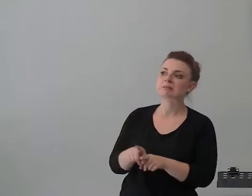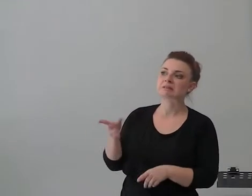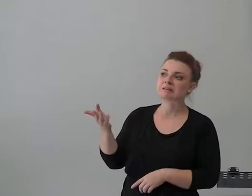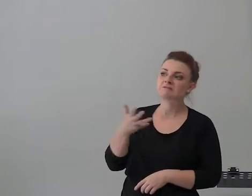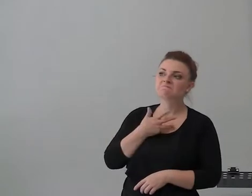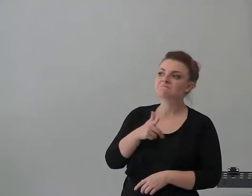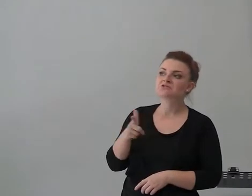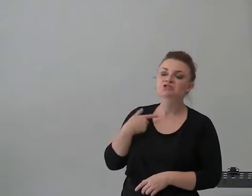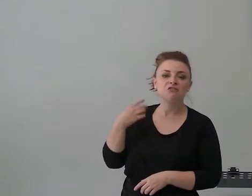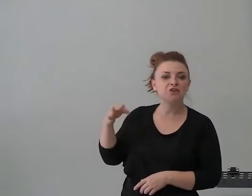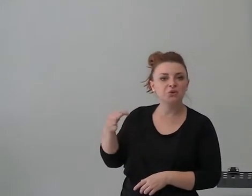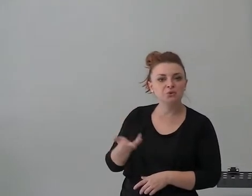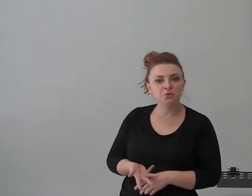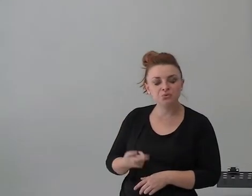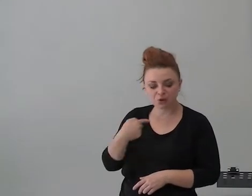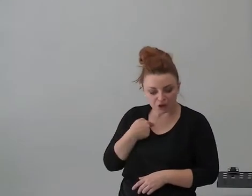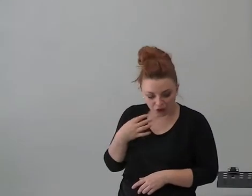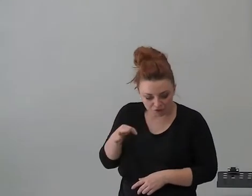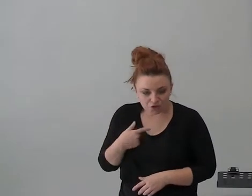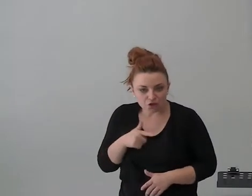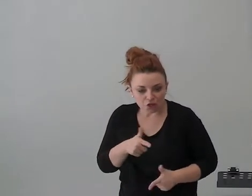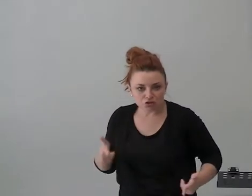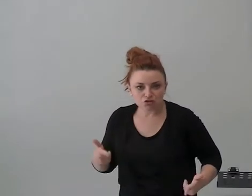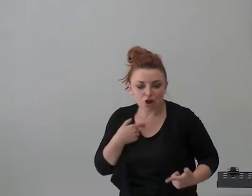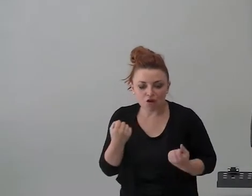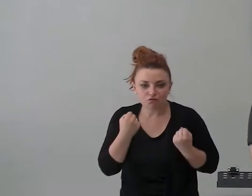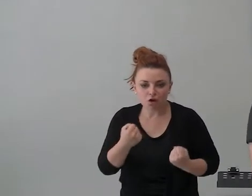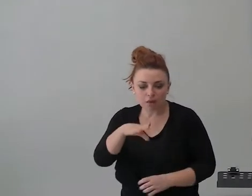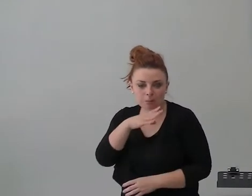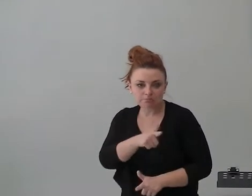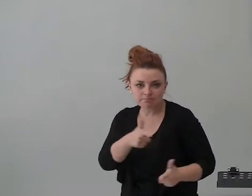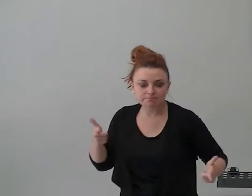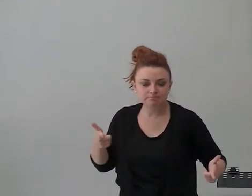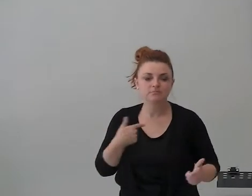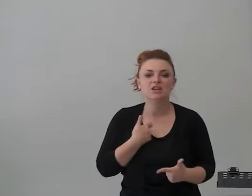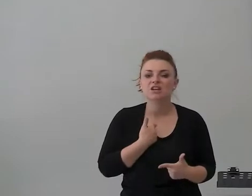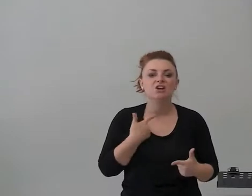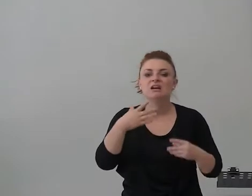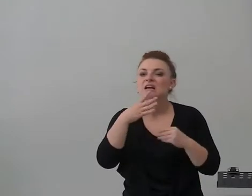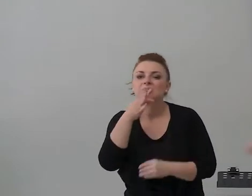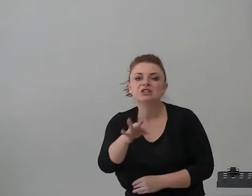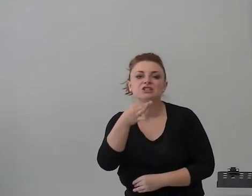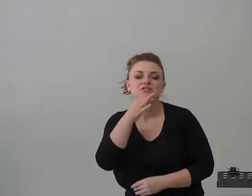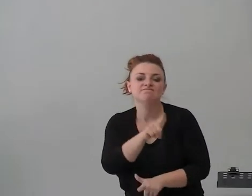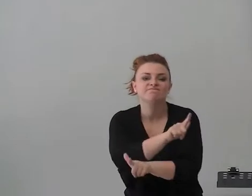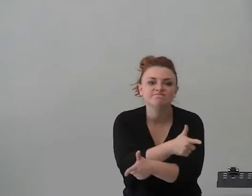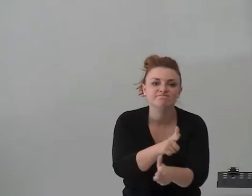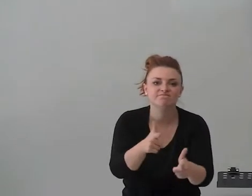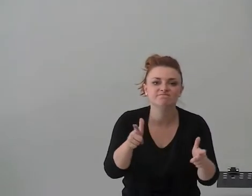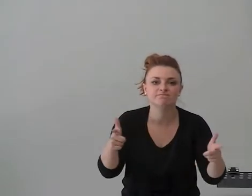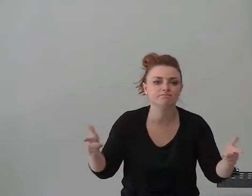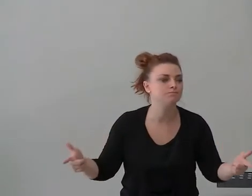che voglio, non sono forte abbastanza, non sono in grado di fare quello che volevo fare.